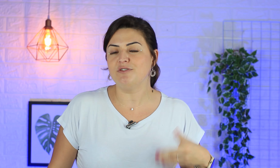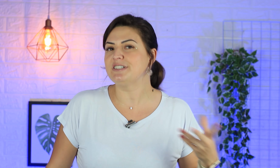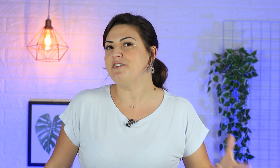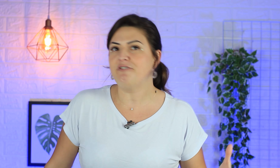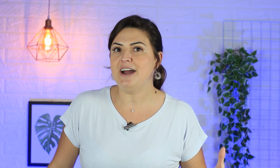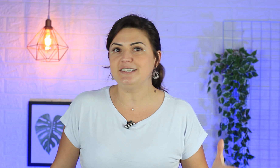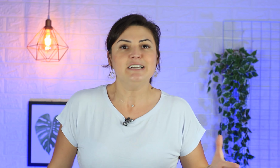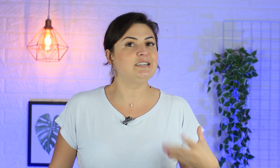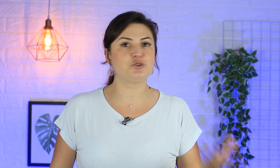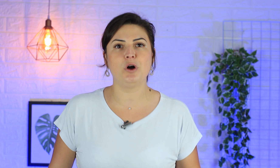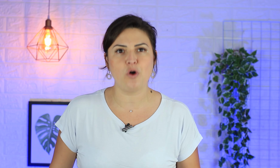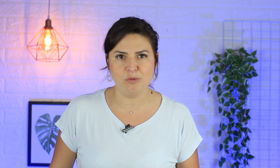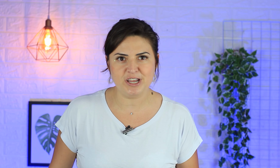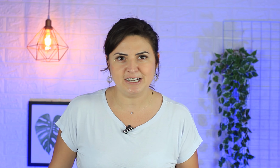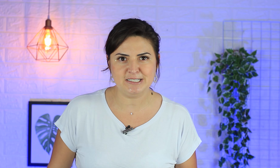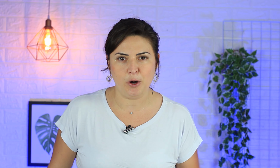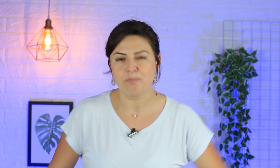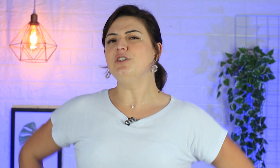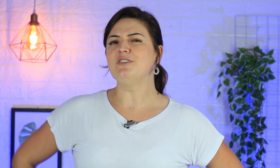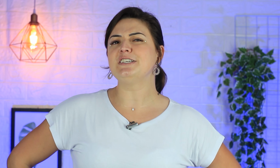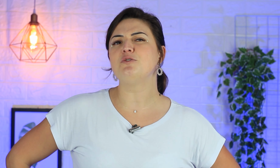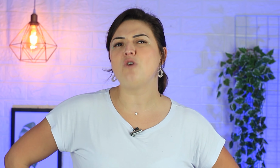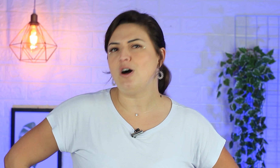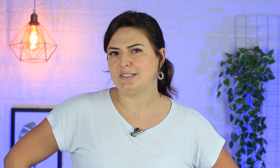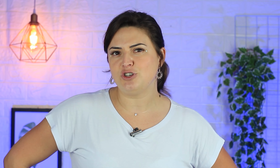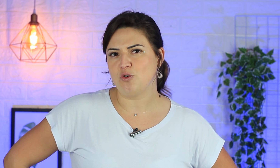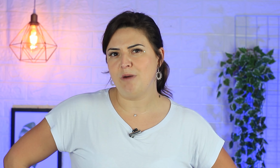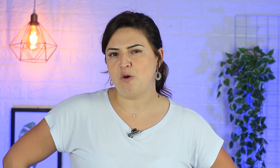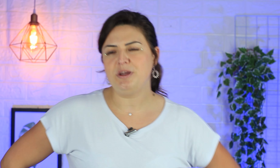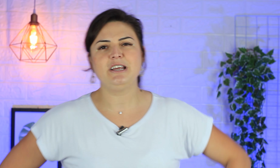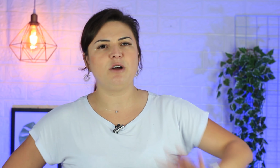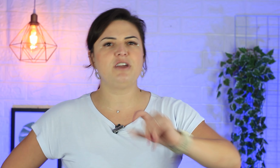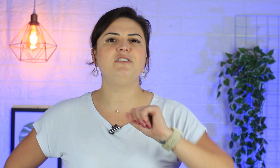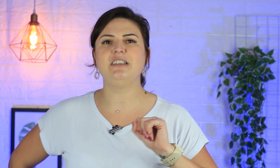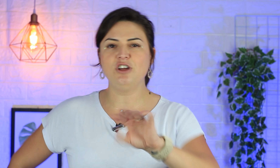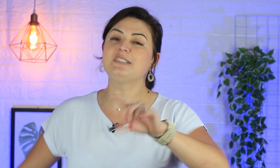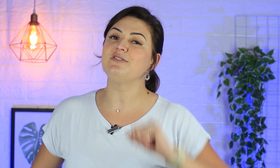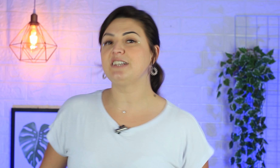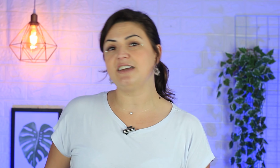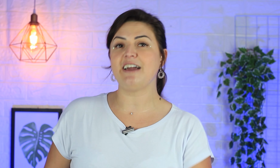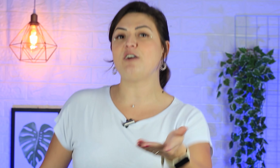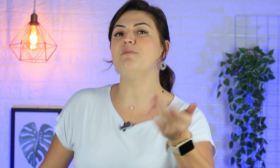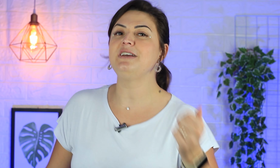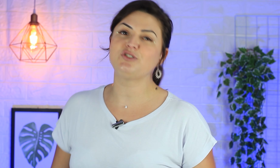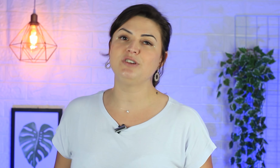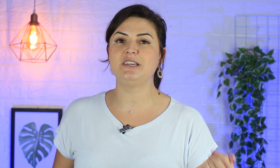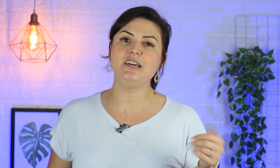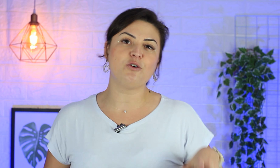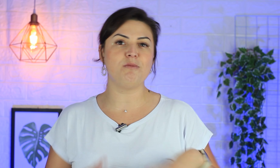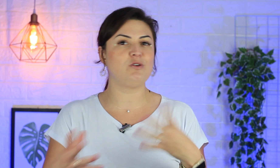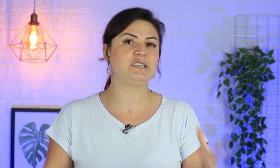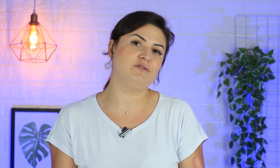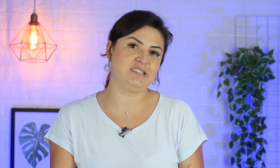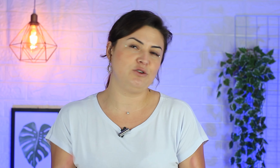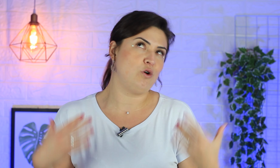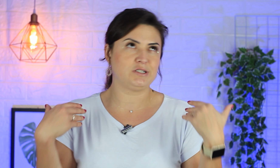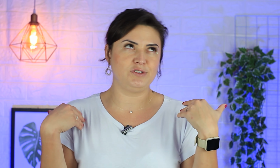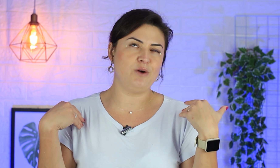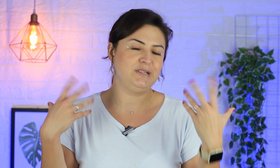que você faz na sua comunicação. E quando você não gosta de alguma comida, que alguém fala, nossa, você quer? Quer comer isso daqui? Alguma coisa que você não gosta. Eu vou dar um